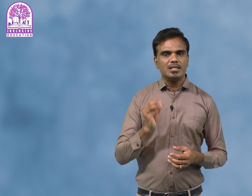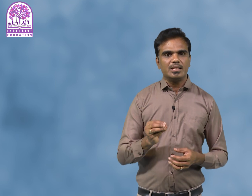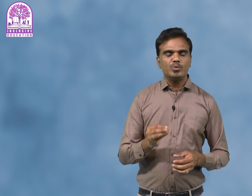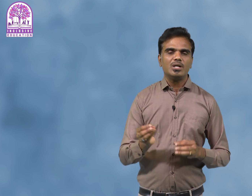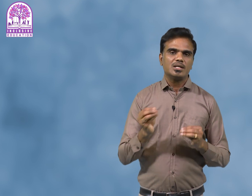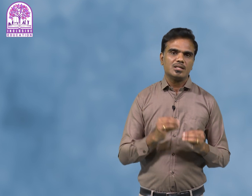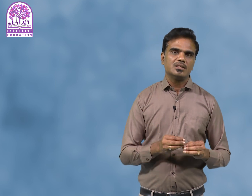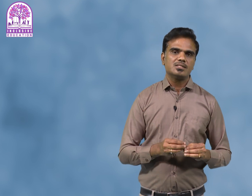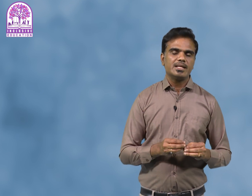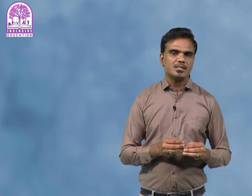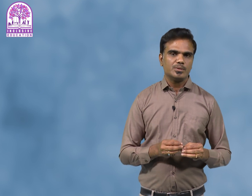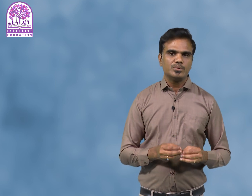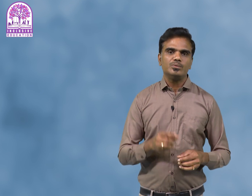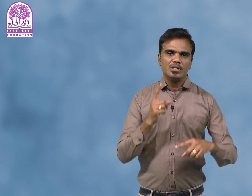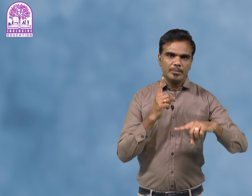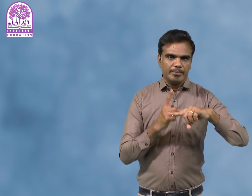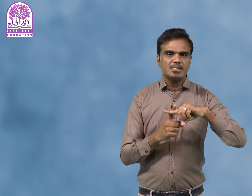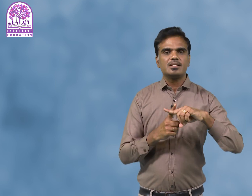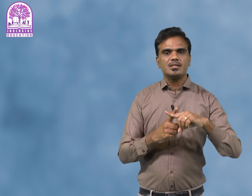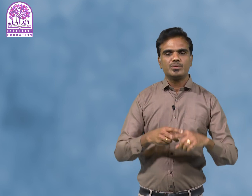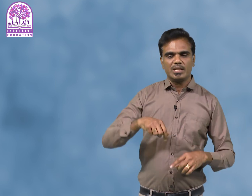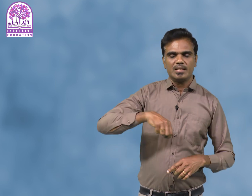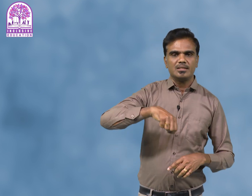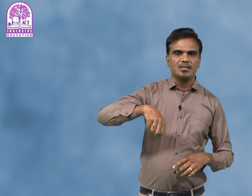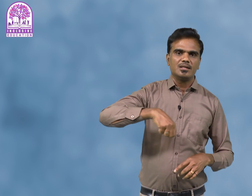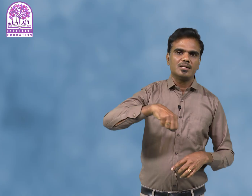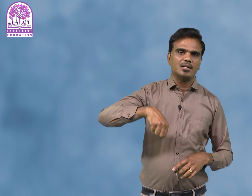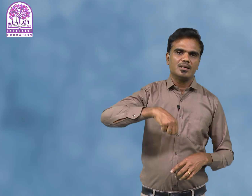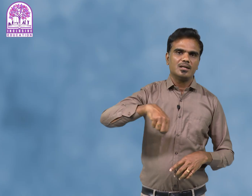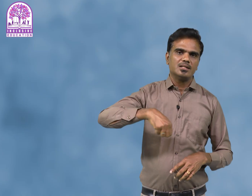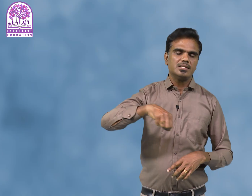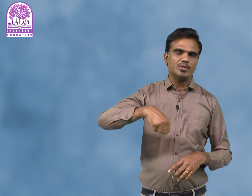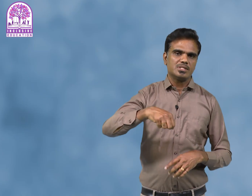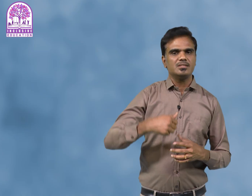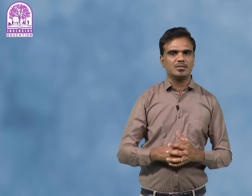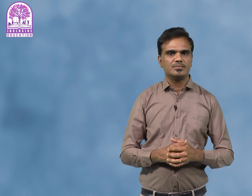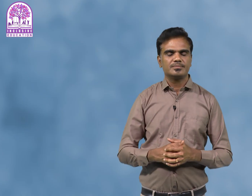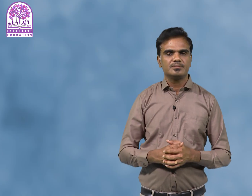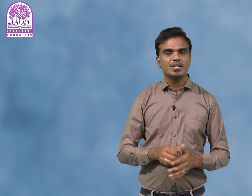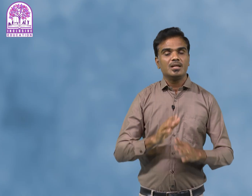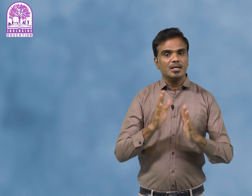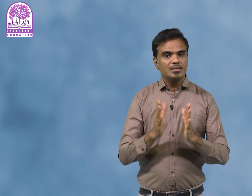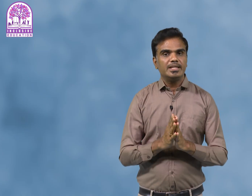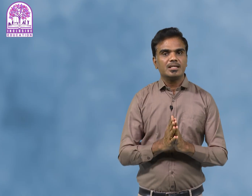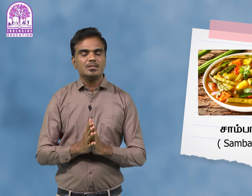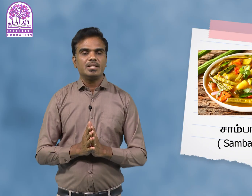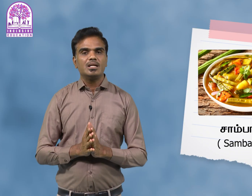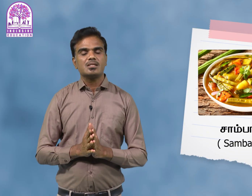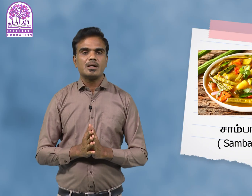என்னவோ அதுக்கான சைனை சேர்த்துக்கணும். ப்ளஸ் என்ன செய்யணும், நீங்கள் அதை சட்னியோட சைன் சேர்த்துக்கணும். இதில் என்ன ஆகுது அப்படின்னா நீங்கள் சாம்பார்